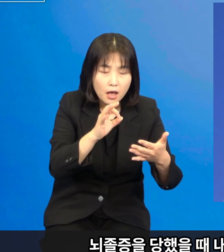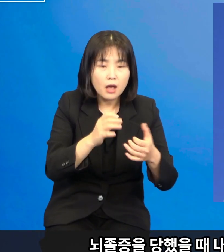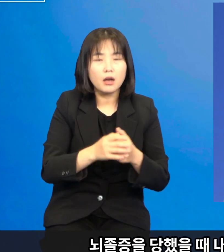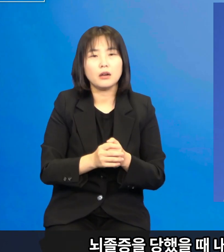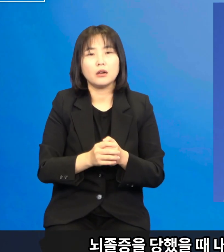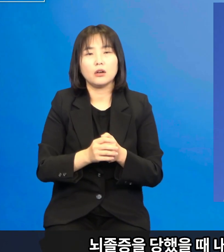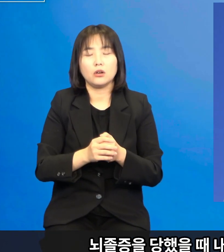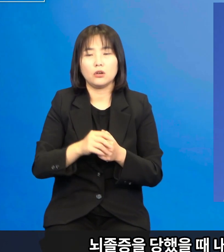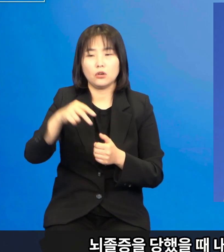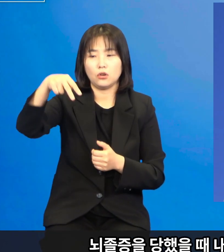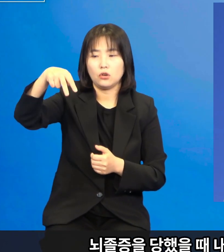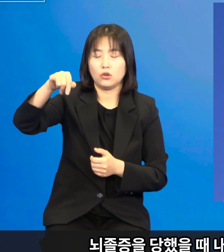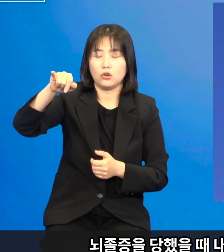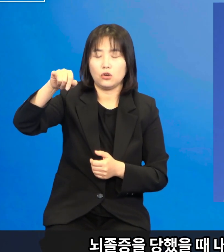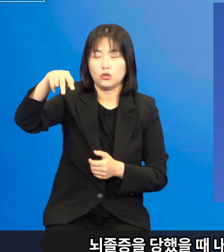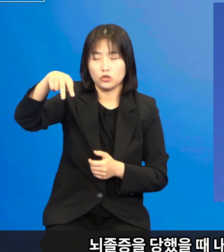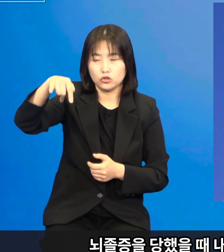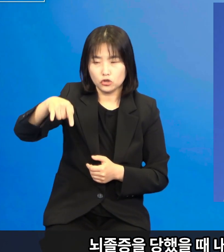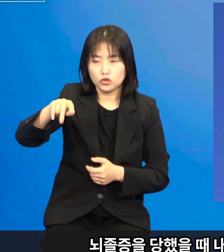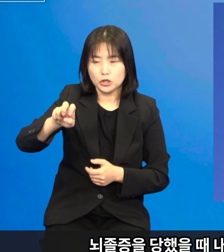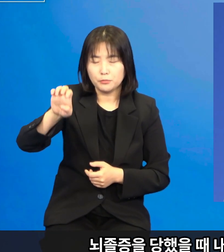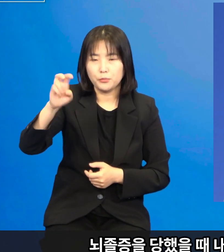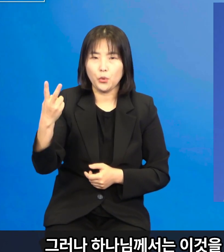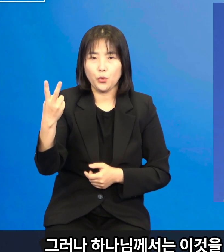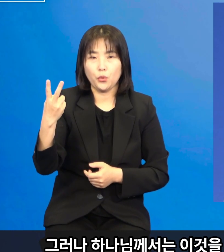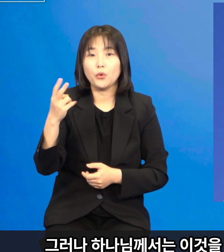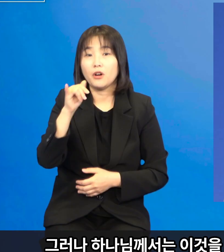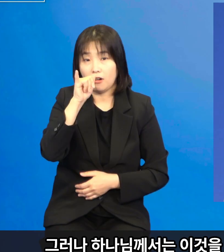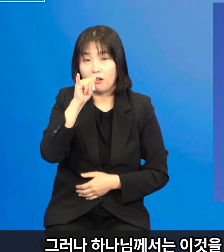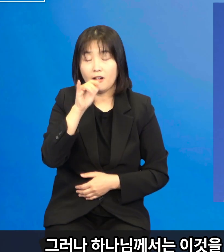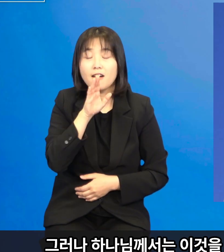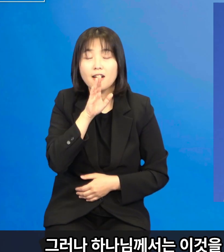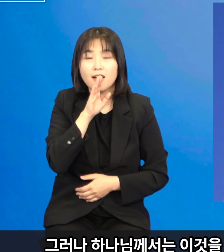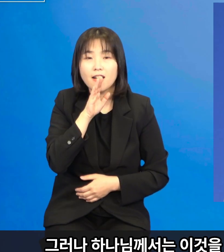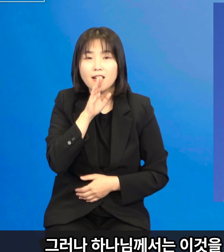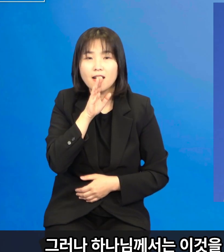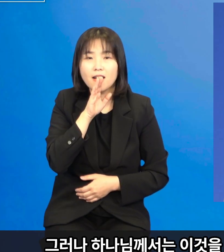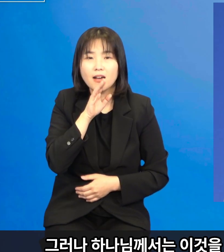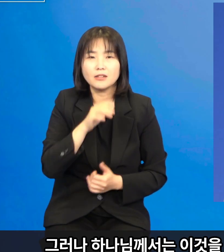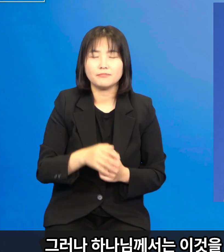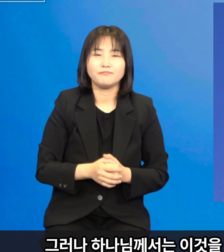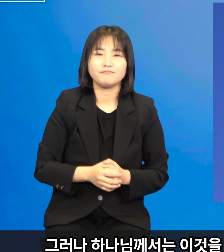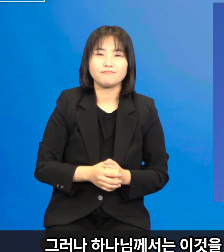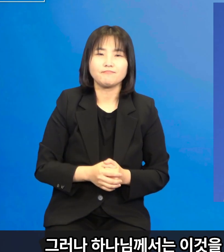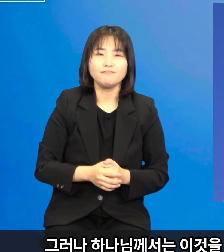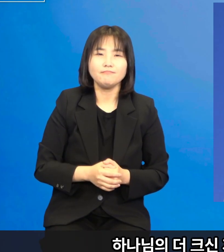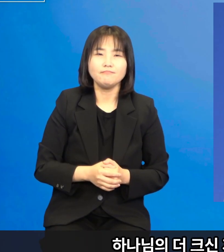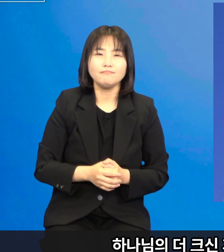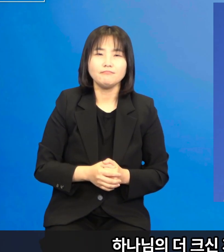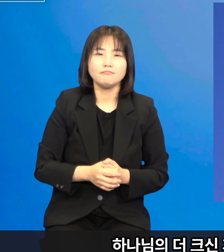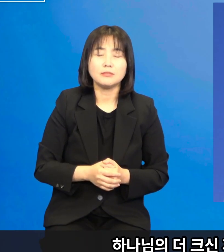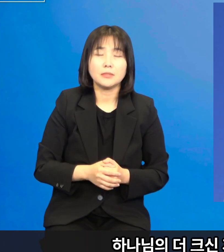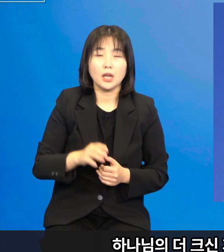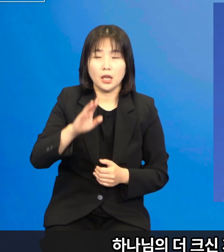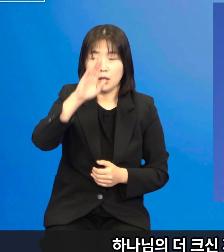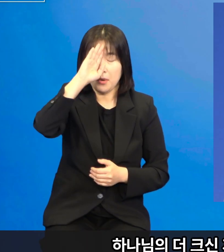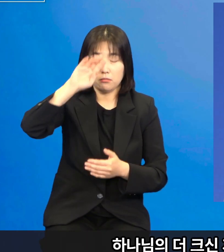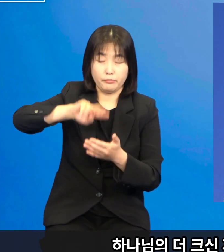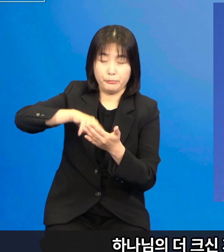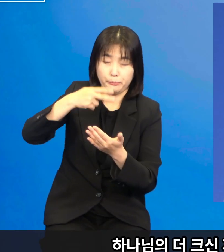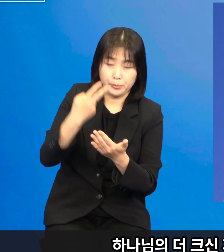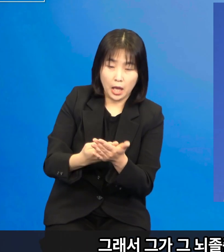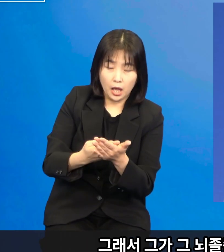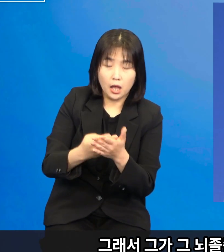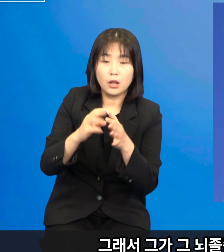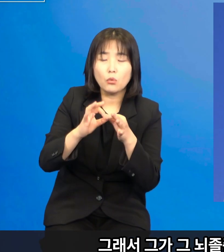때 내 인생에 쉼표가 있었다. 그러나 하나님께서는 이것을 통해서 나를 더 성숙해 하셨고 하나님 더 크신 계획을 알게